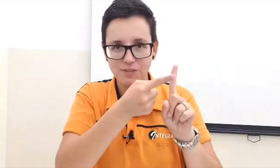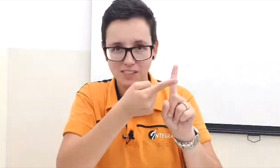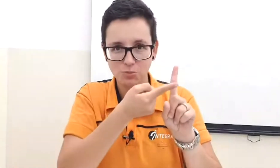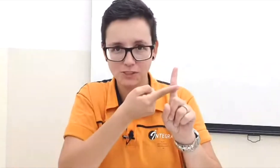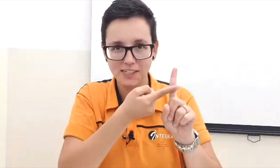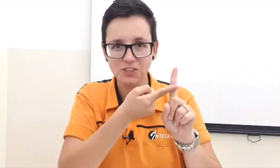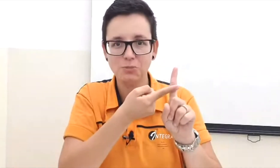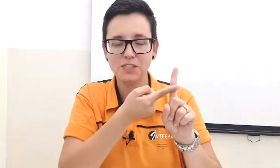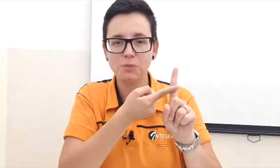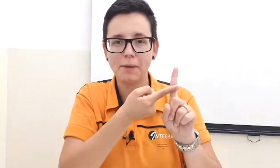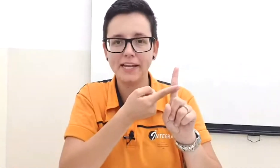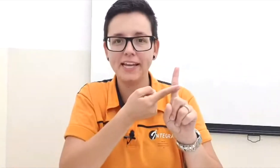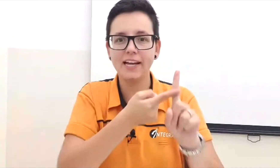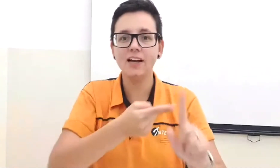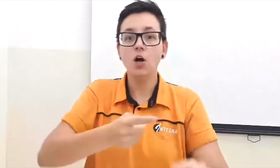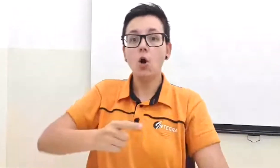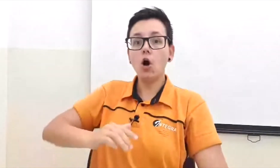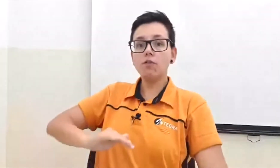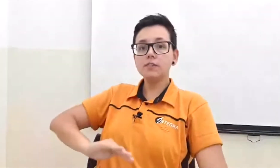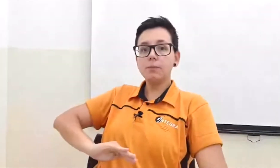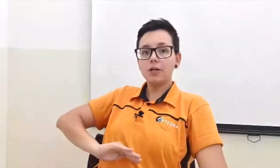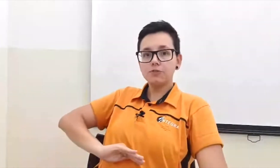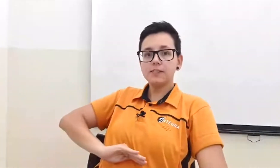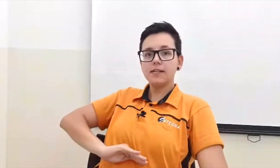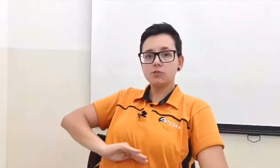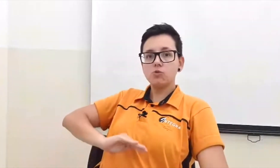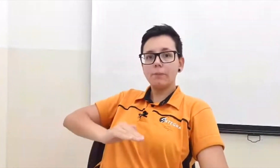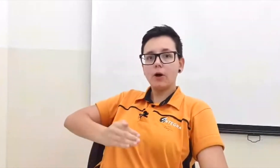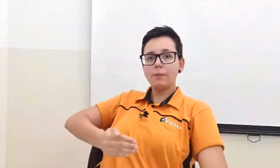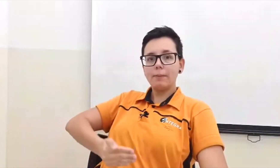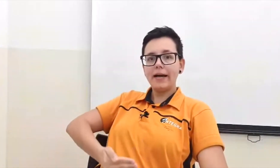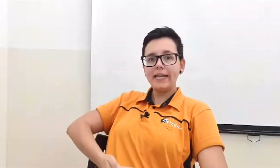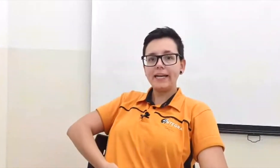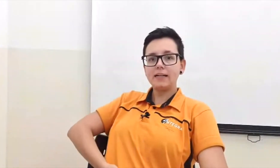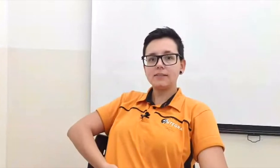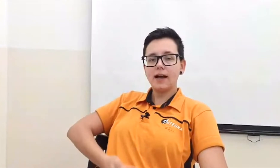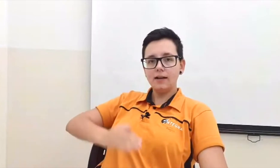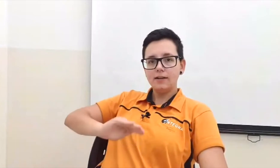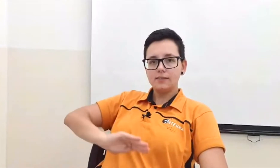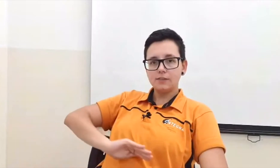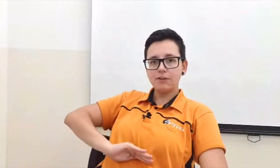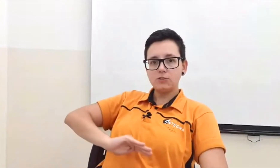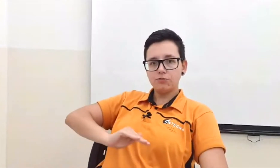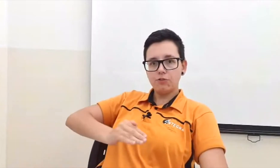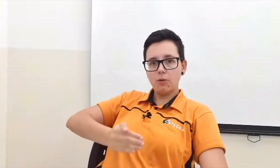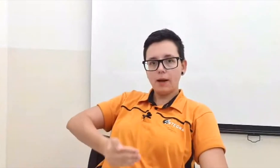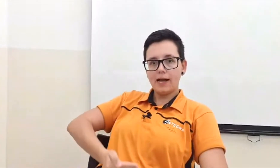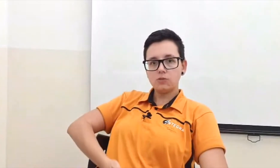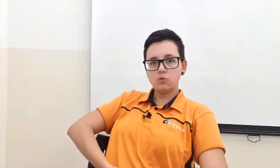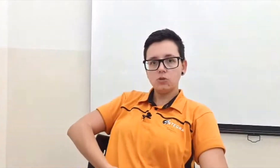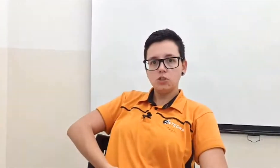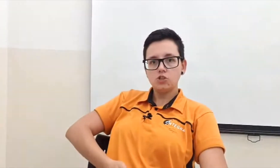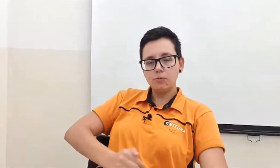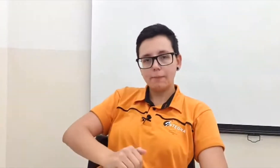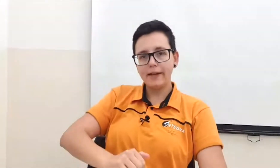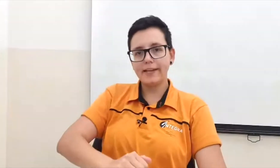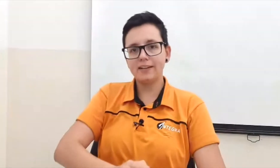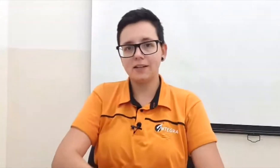estivesse mostrando mesmo uma barriguinha. Ou você pode fazer na sua própria barriga, tá? Você faz o formato de uma barriga